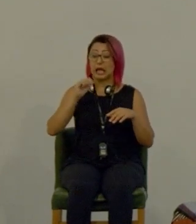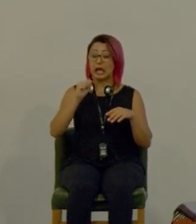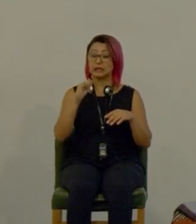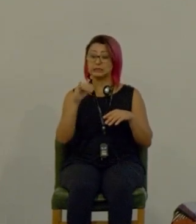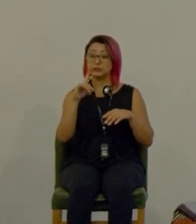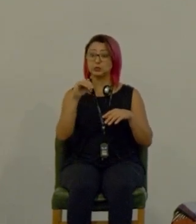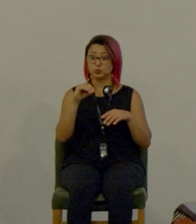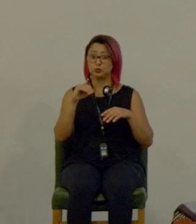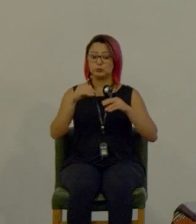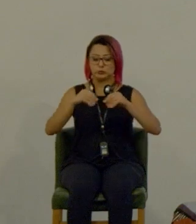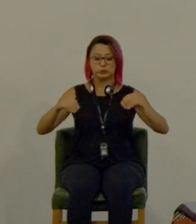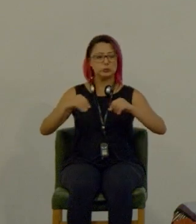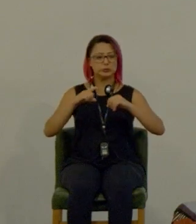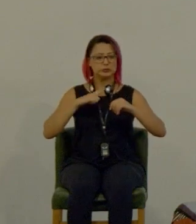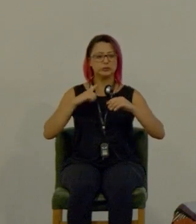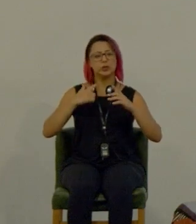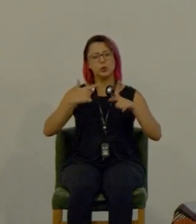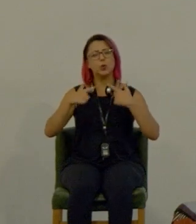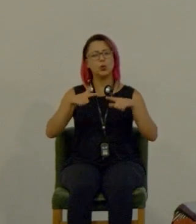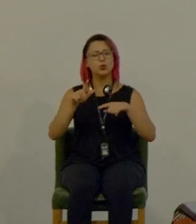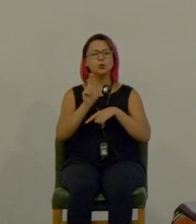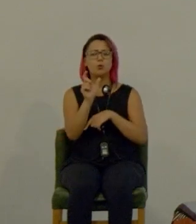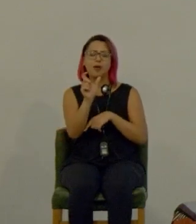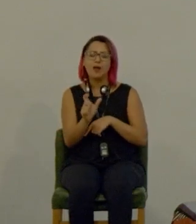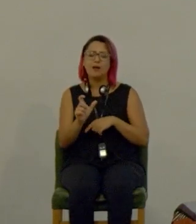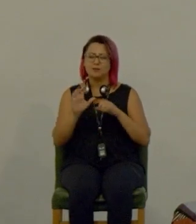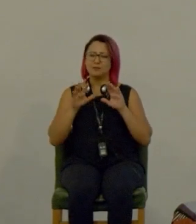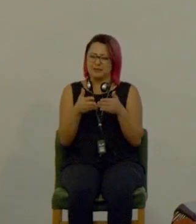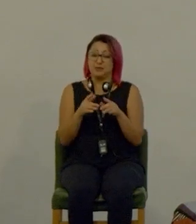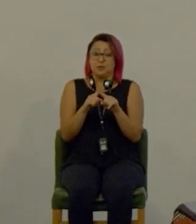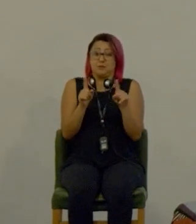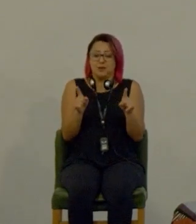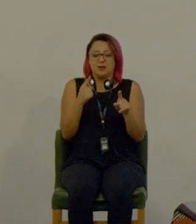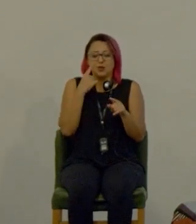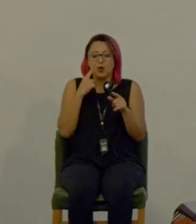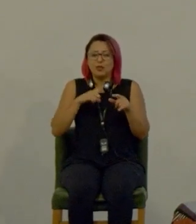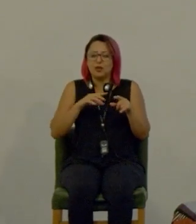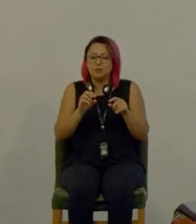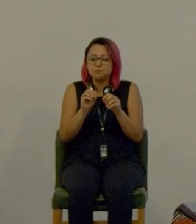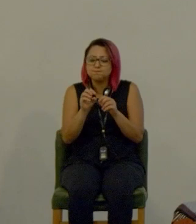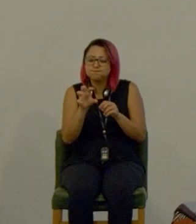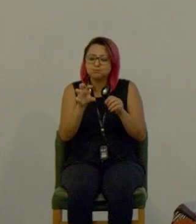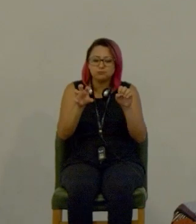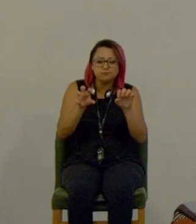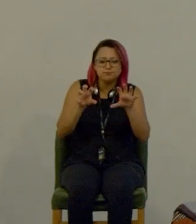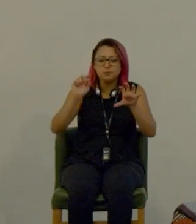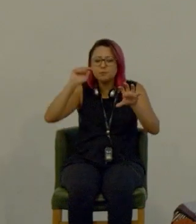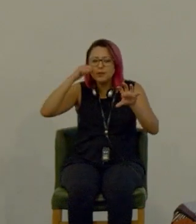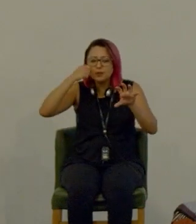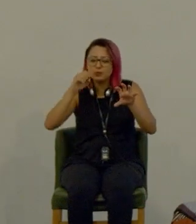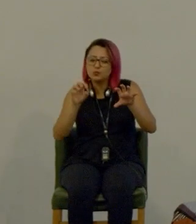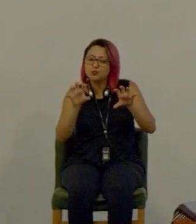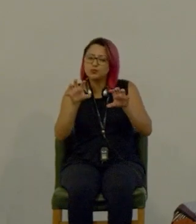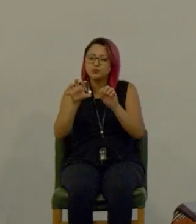né? Um oxissolo, tem várias terminologias que o pessoal da pedologia usa, e essas manchas escuras aqui correspondem a esses solos de terra